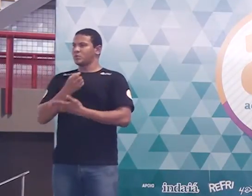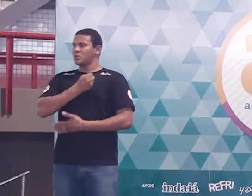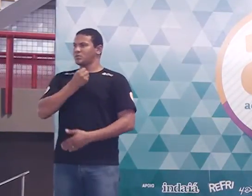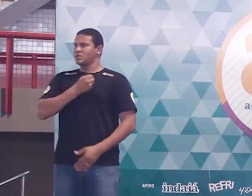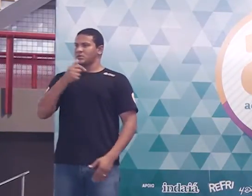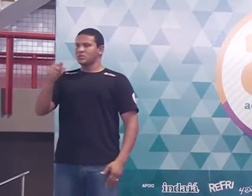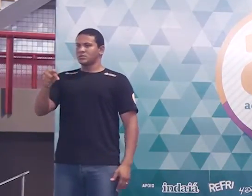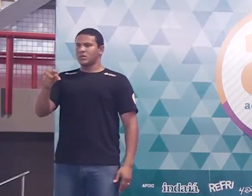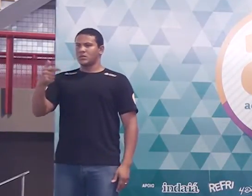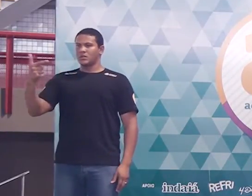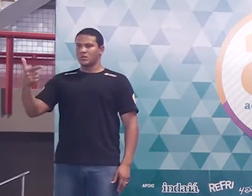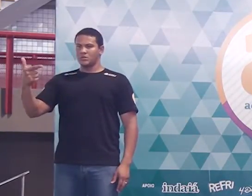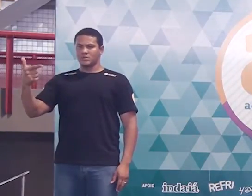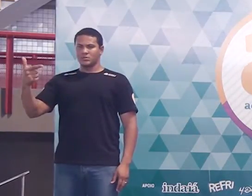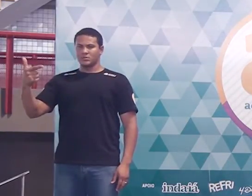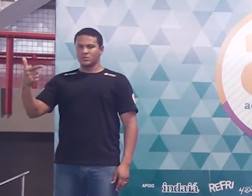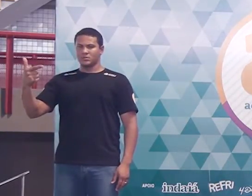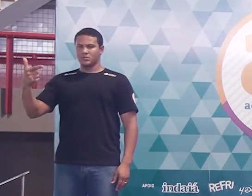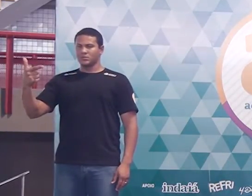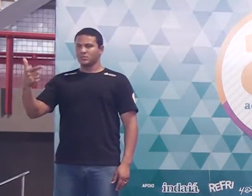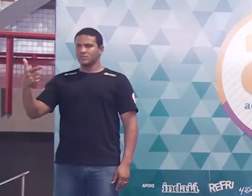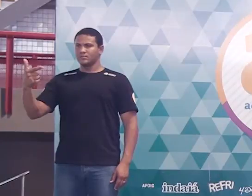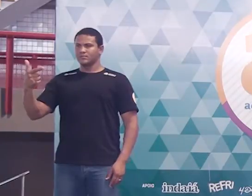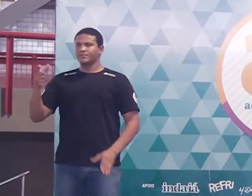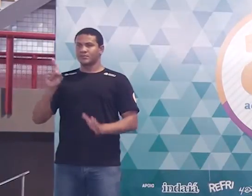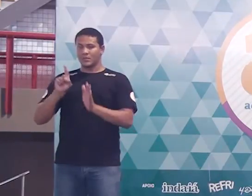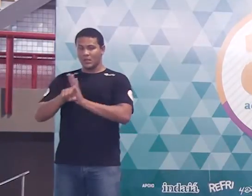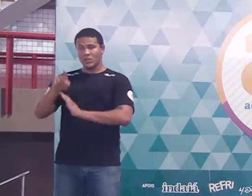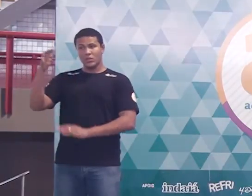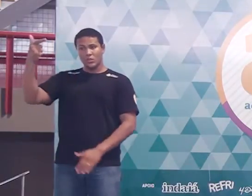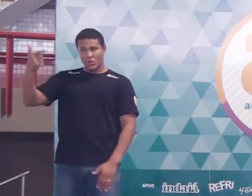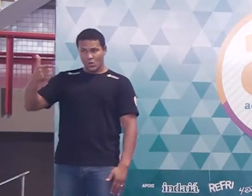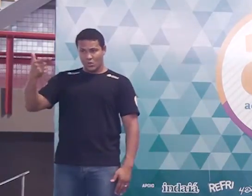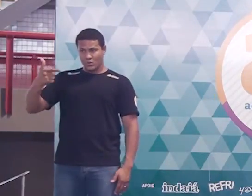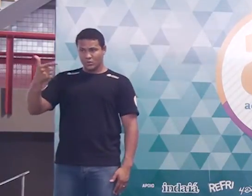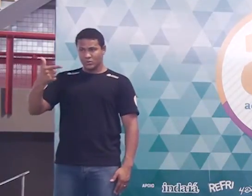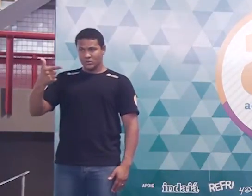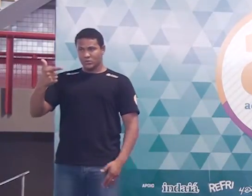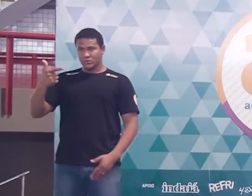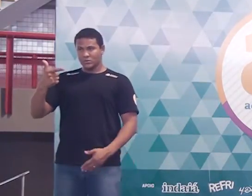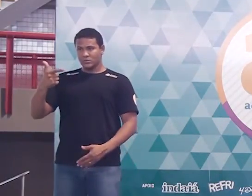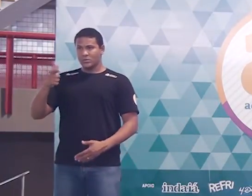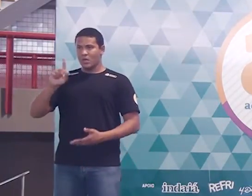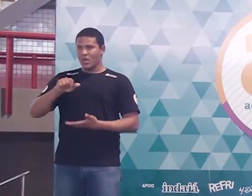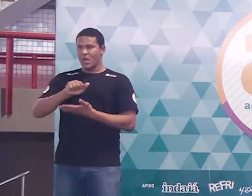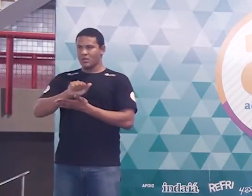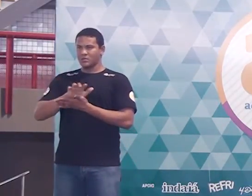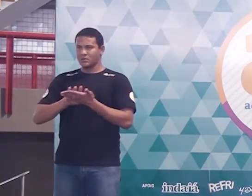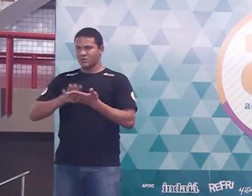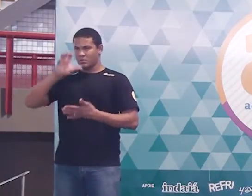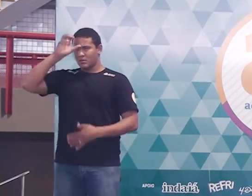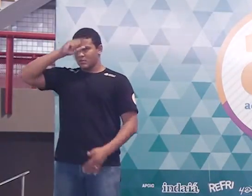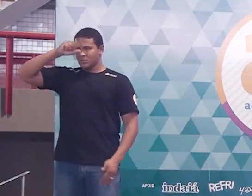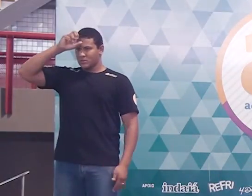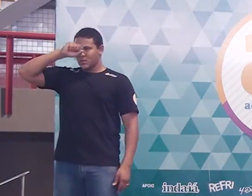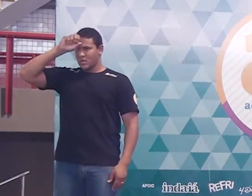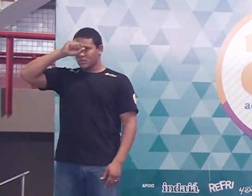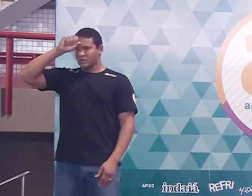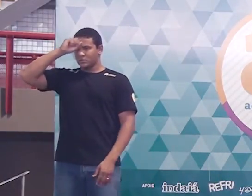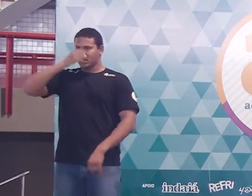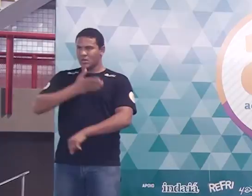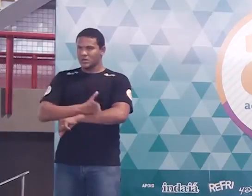aí, módulo, questão de número 2, exercício de aprendizagem, certo?